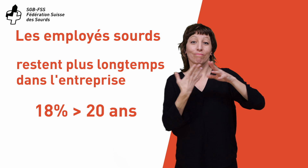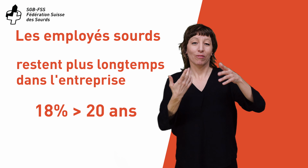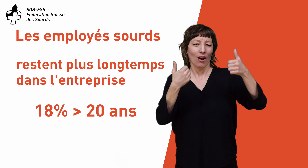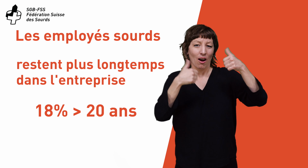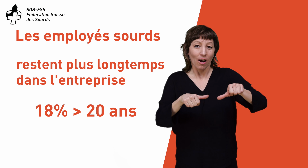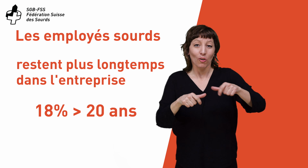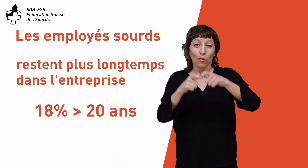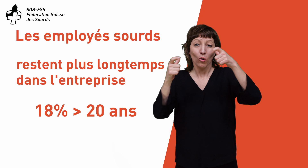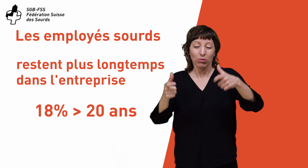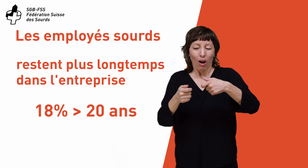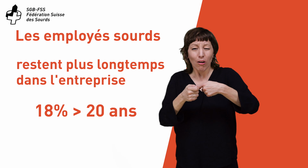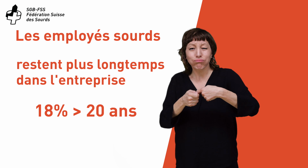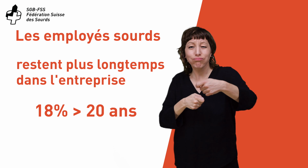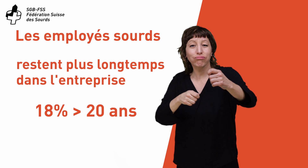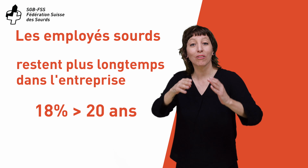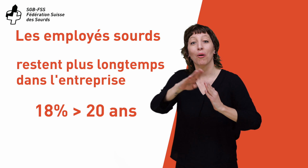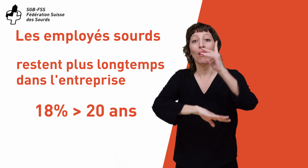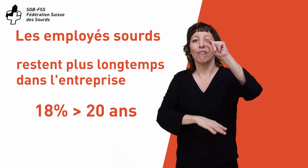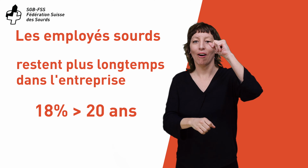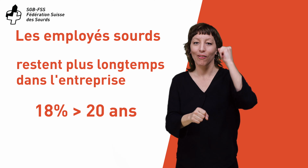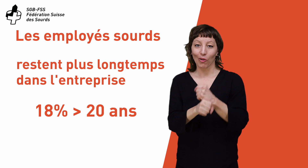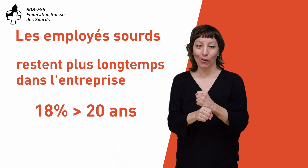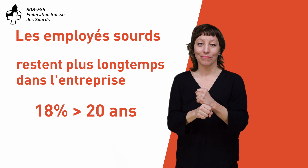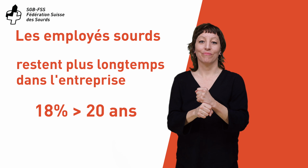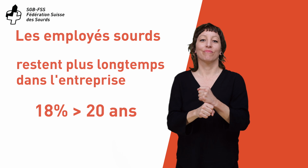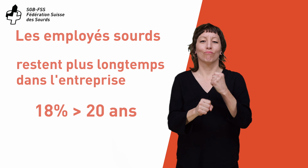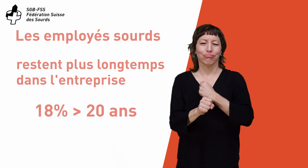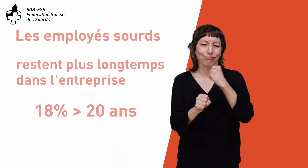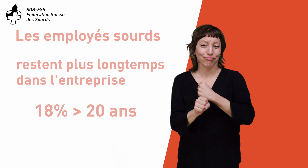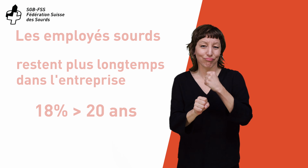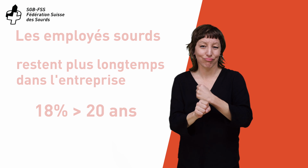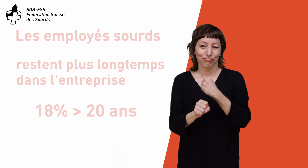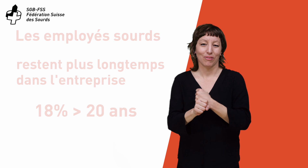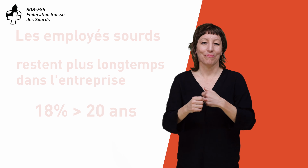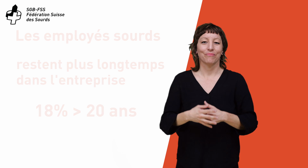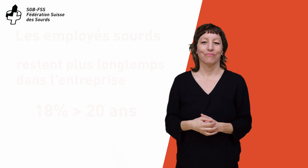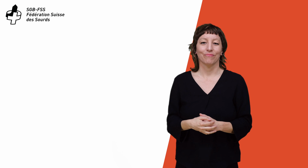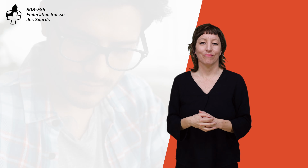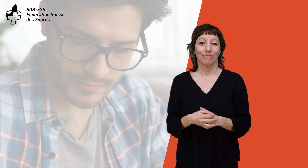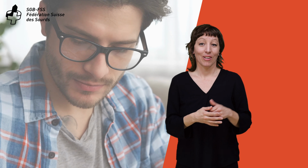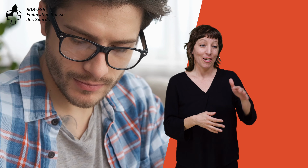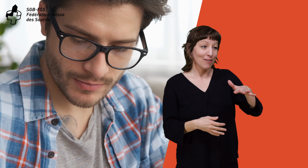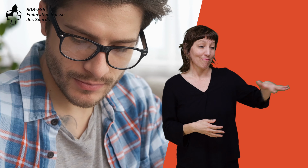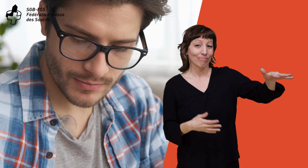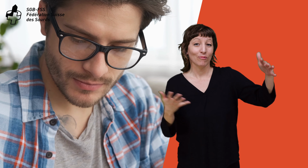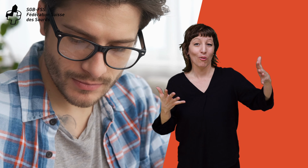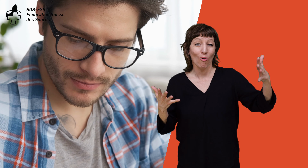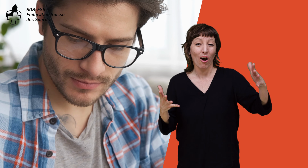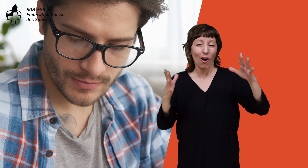ont déclaré travailler dans une entreprise depuis plus de 20 ans. Les personnes sourdes